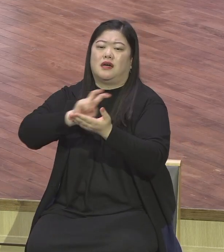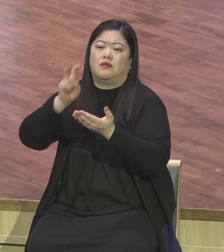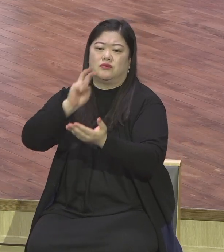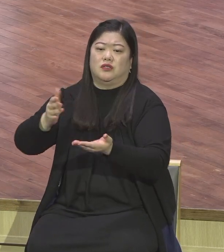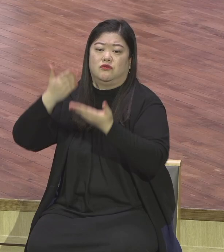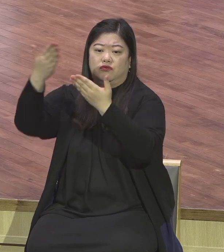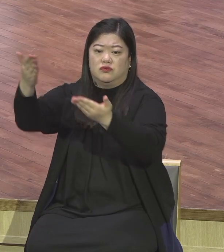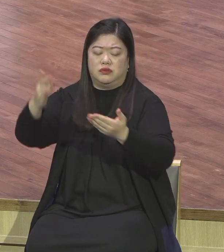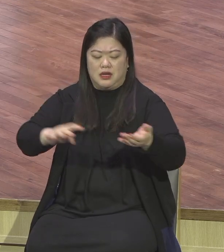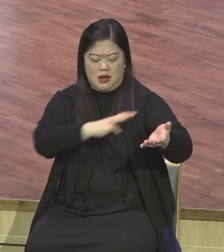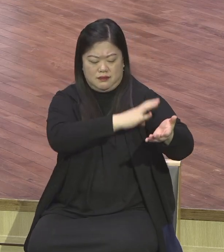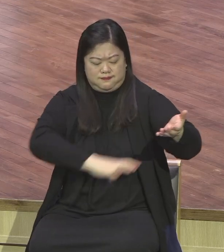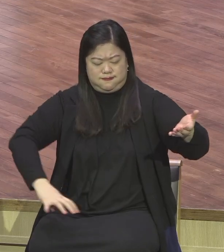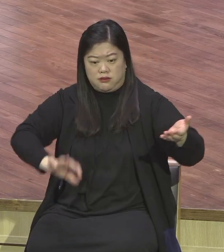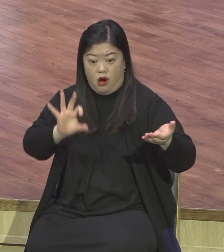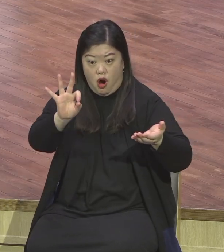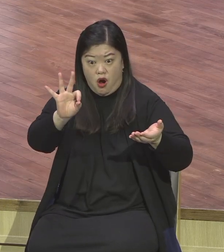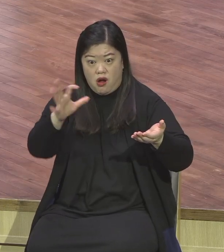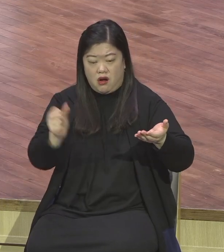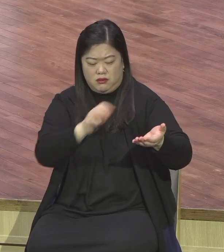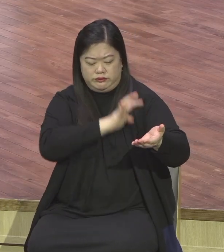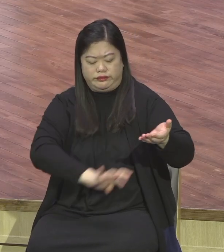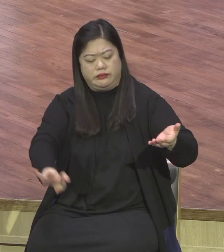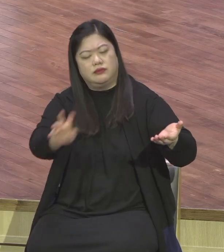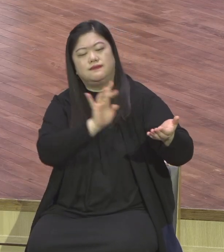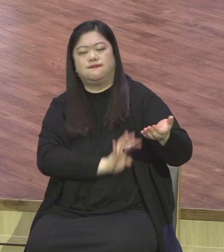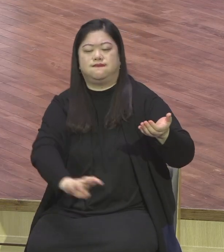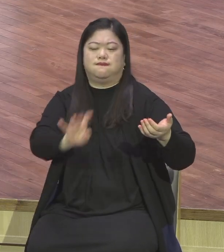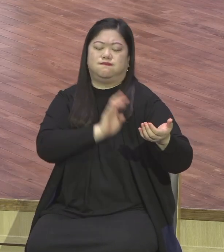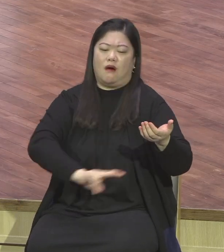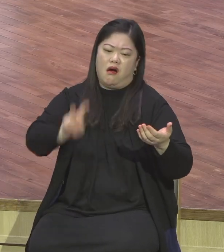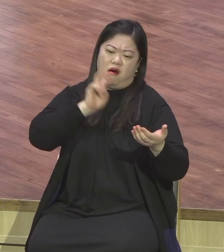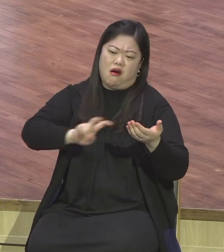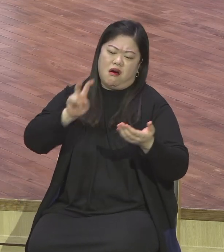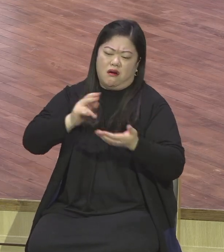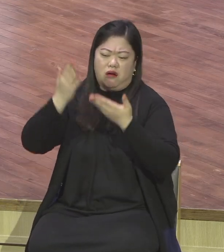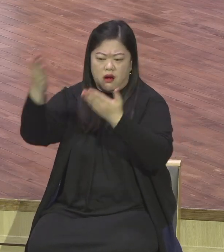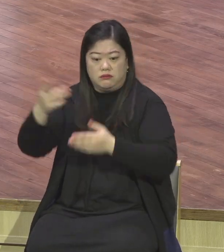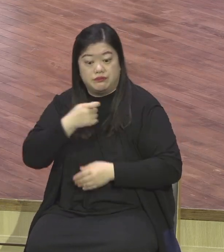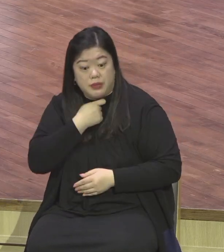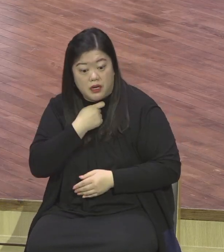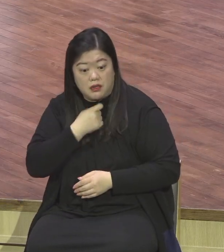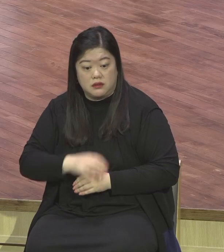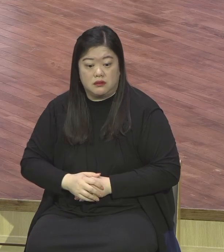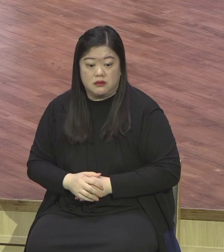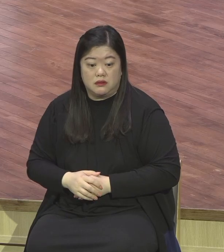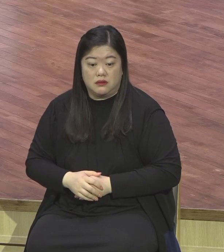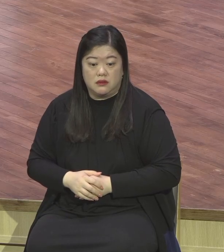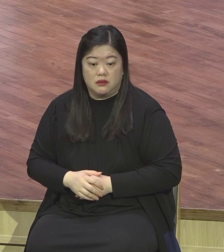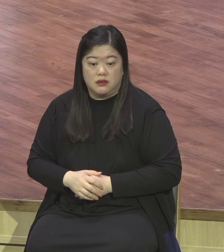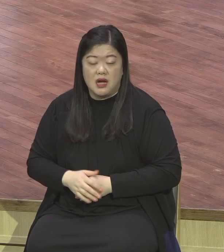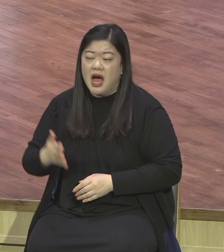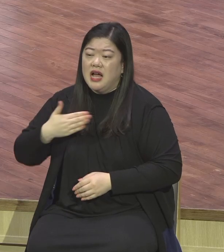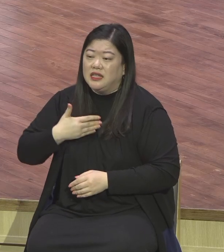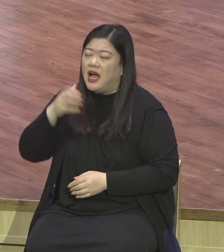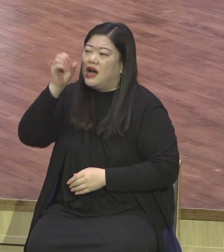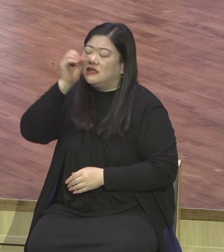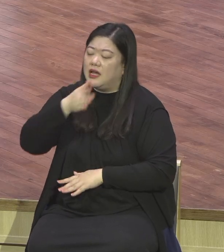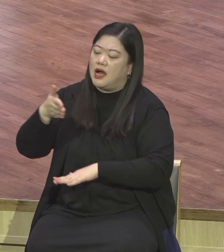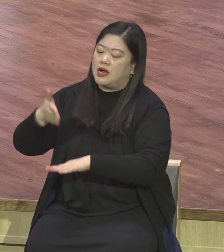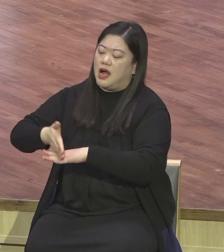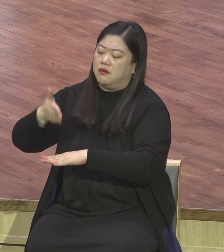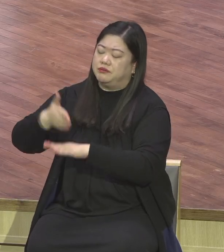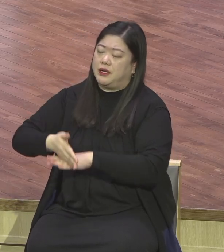찬송할지어다 너무 감사가 넘쳐가지고 입술로 정도가 아니라 온갖 악기를 다